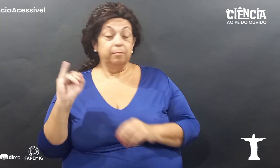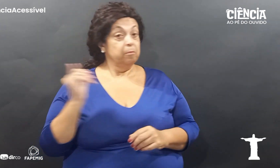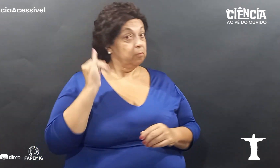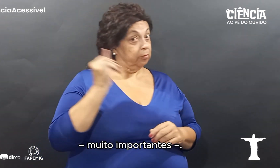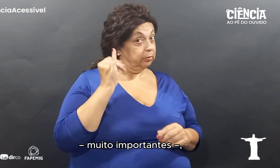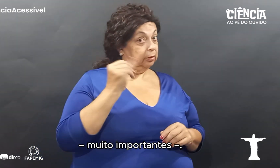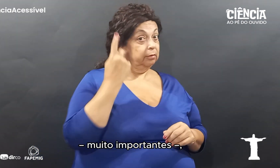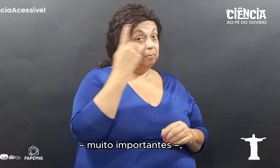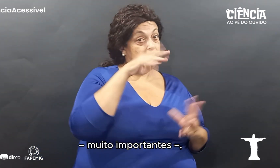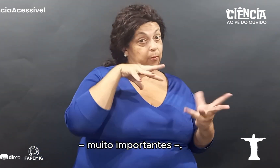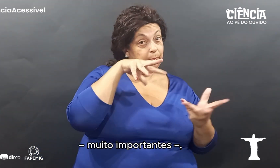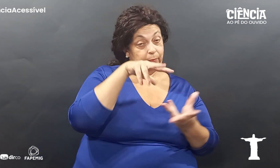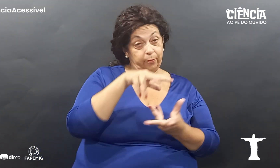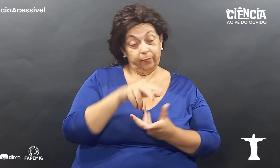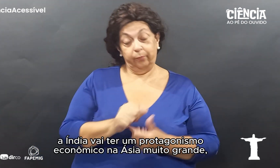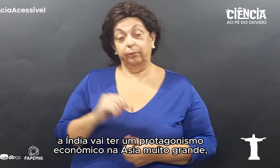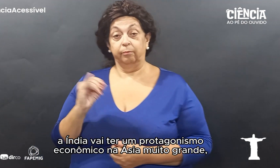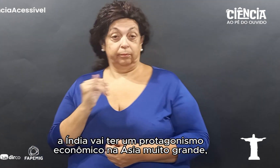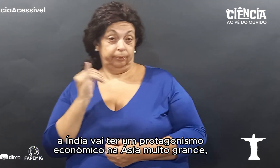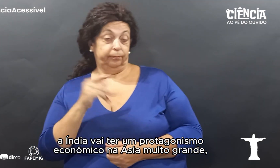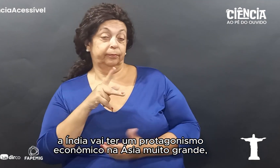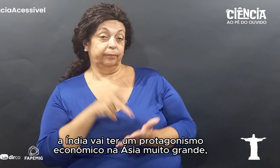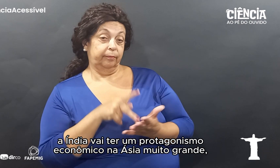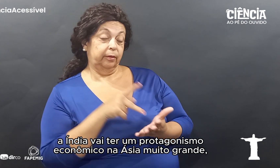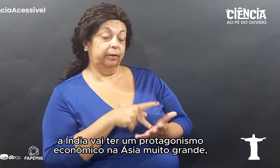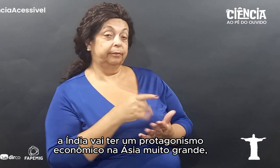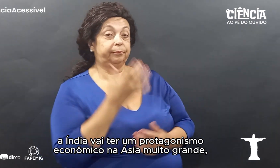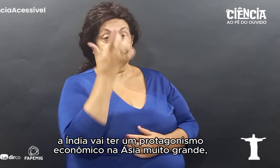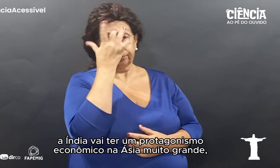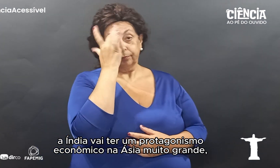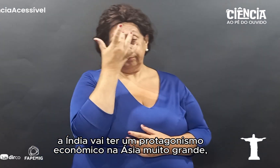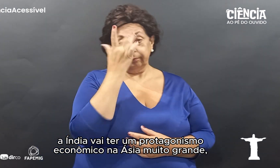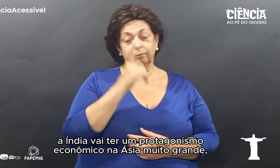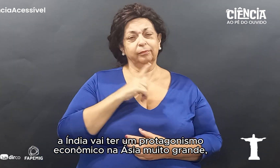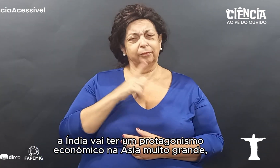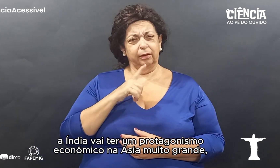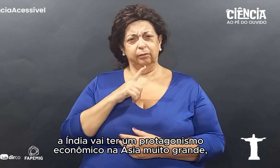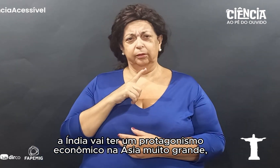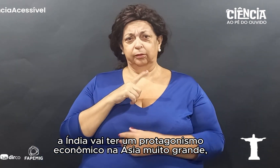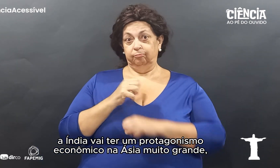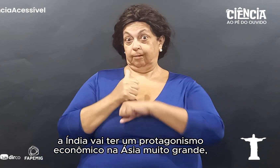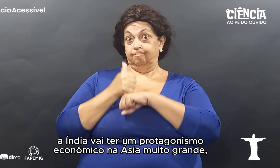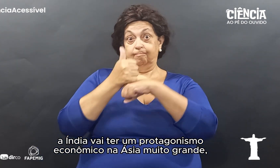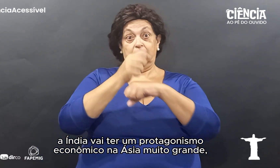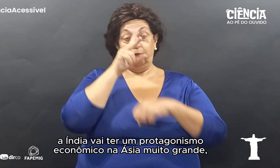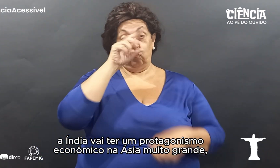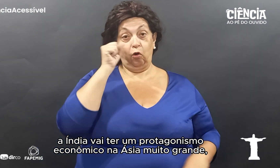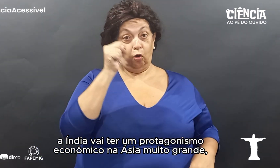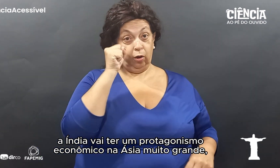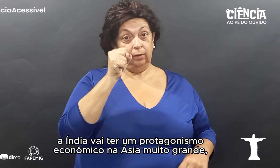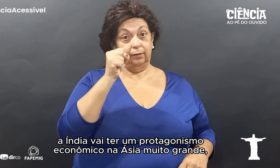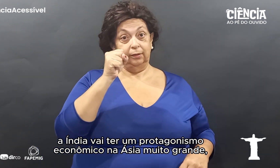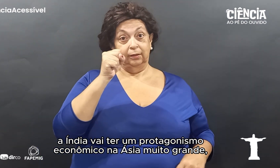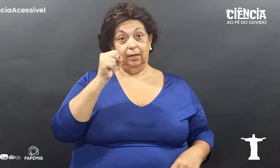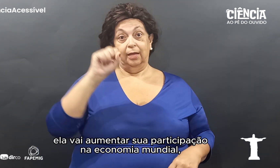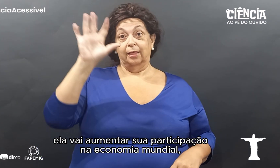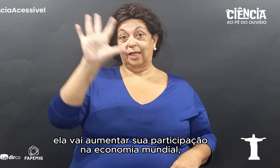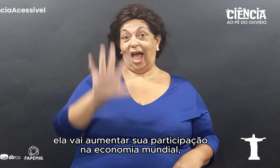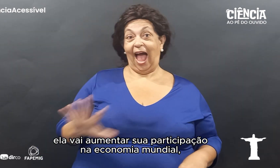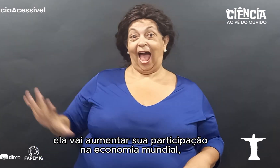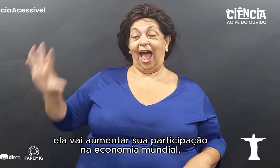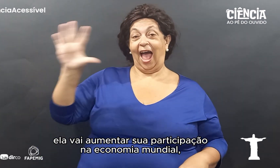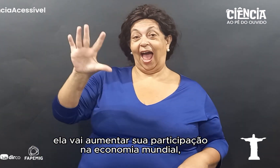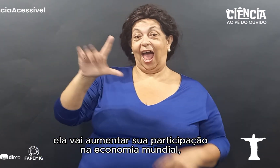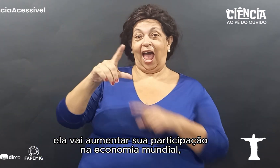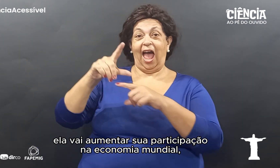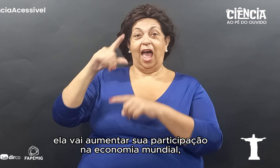mundo, muito importantes. A Índia vai ter um protagonismo econômico na Ásia muito grande e ela vai